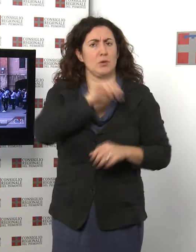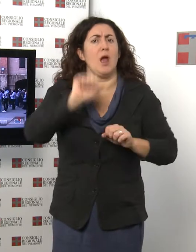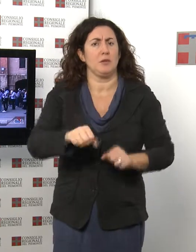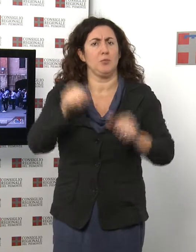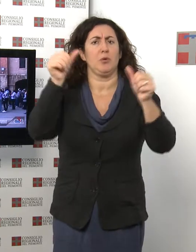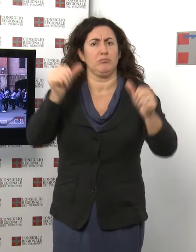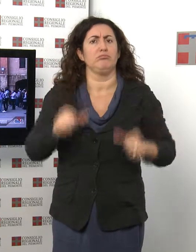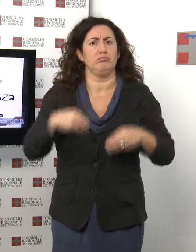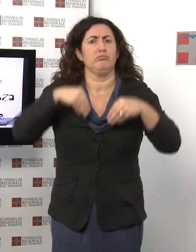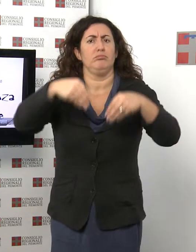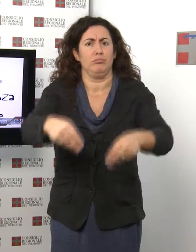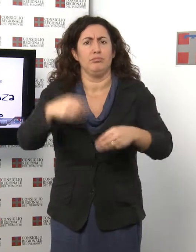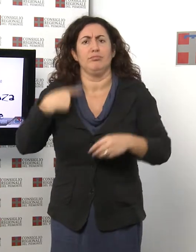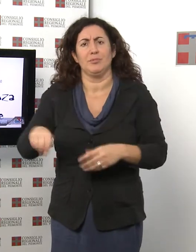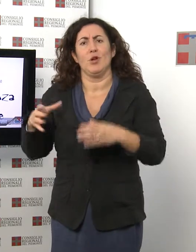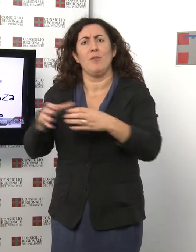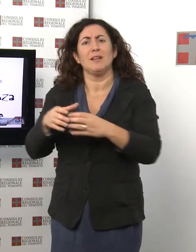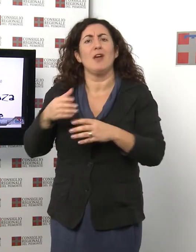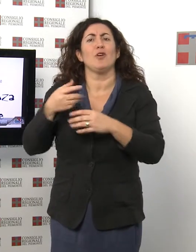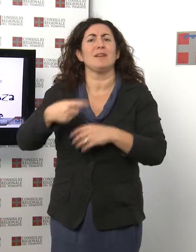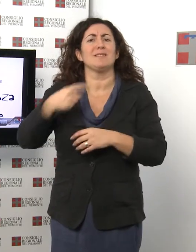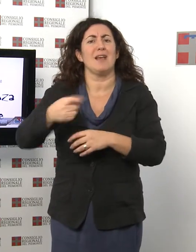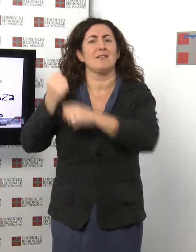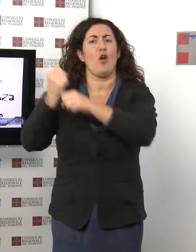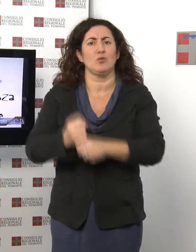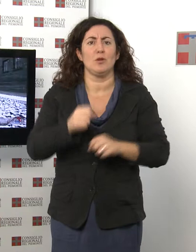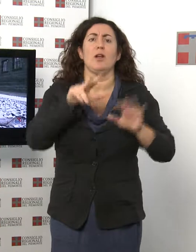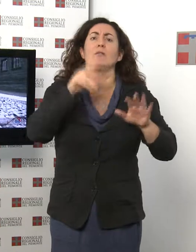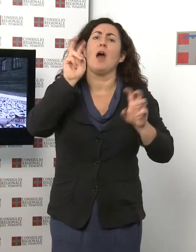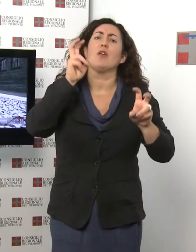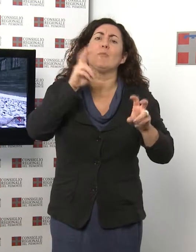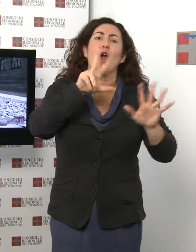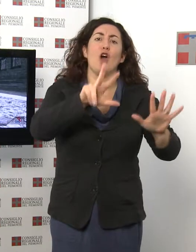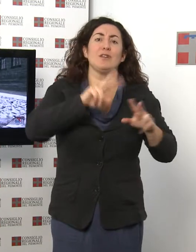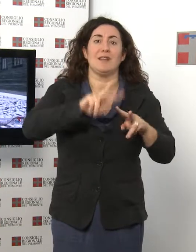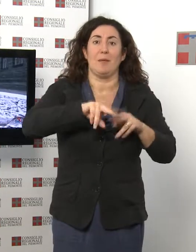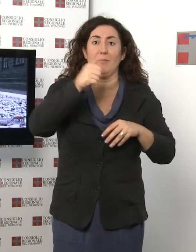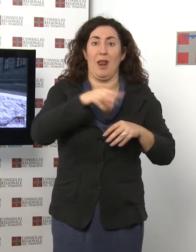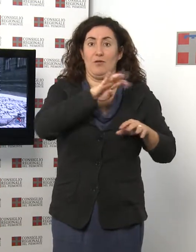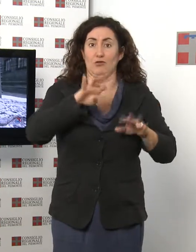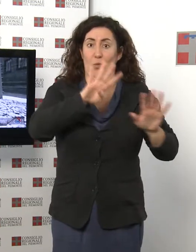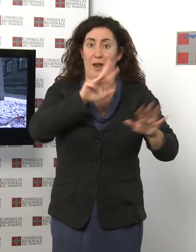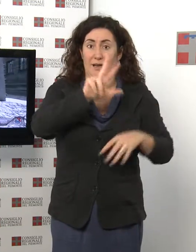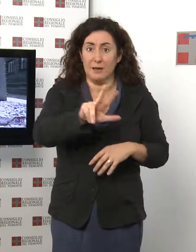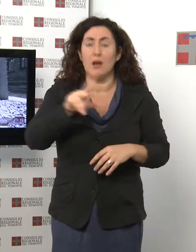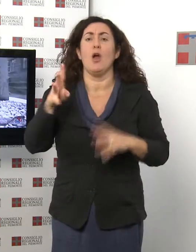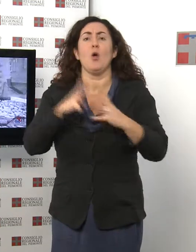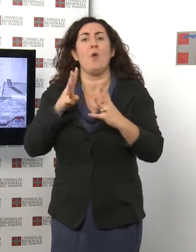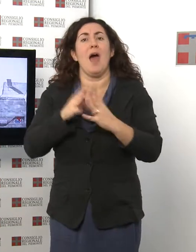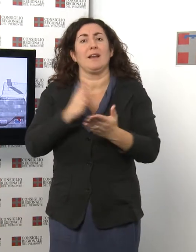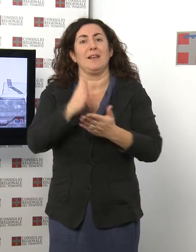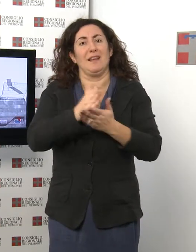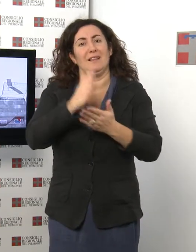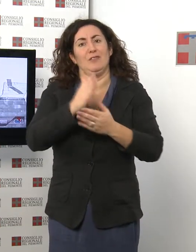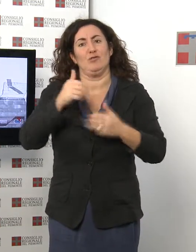banditi dal comitato senza Costituzione sull'8 settembre 1943 la guerra contro i diritti civili la